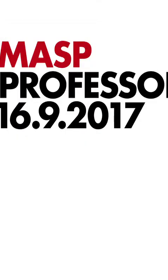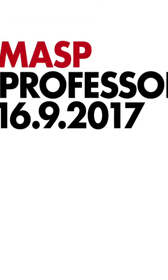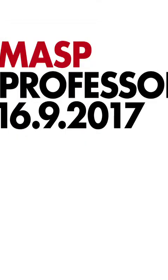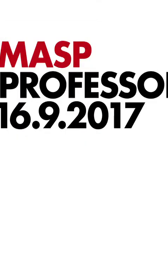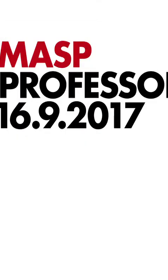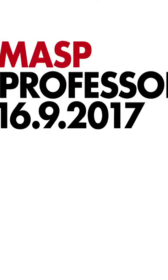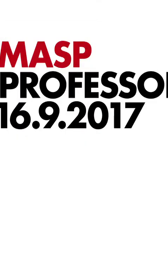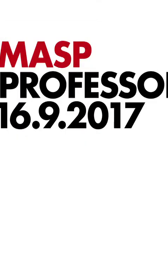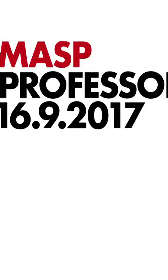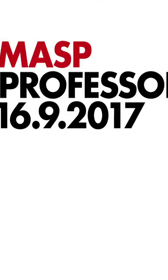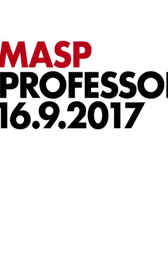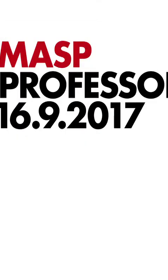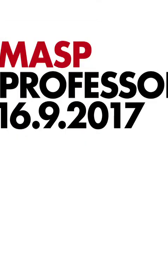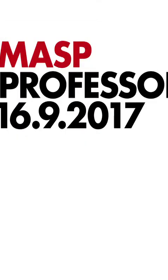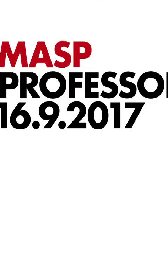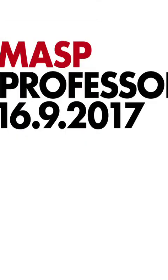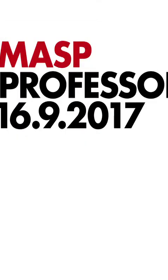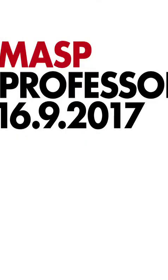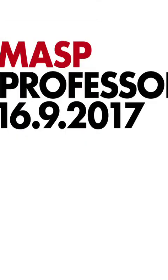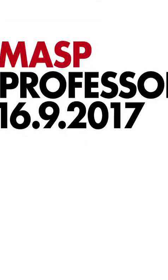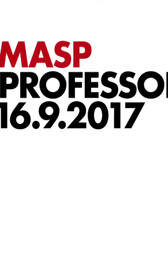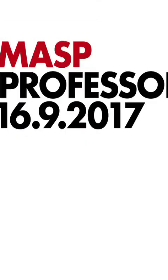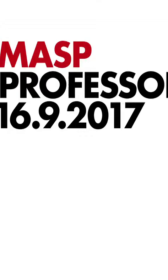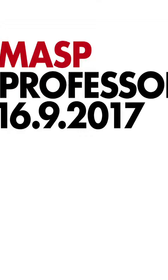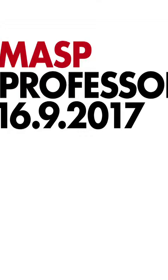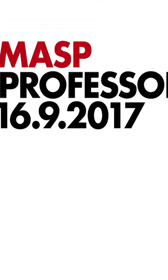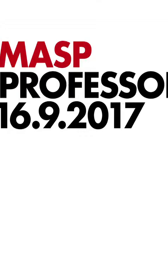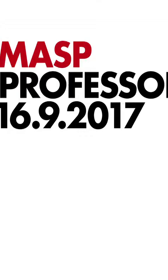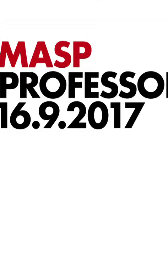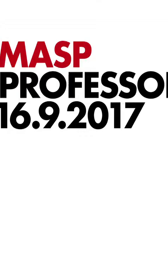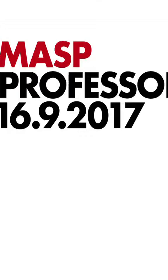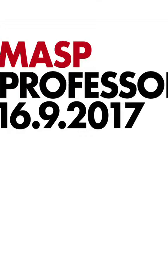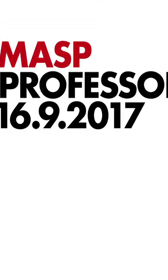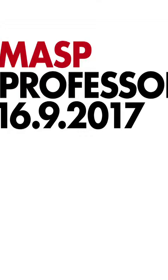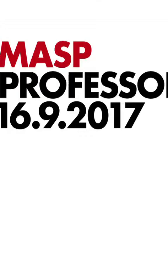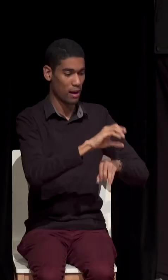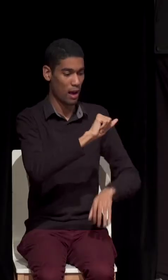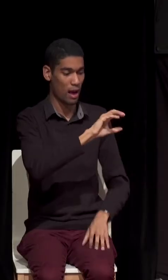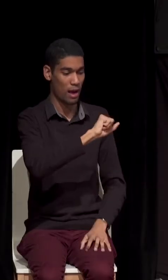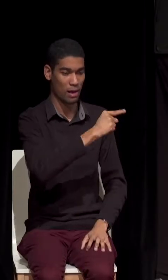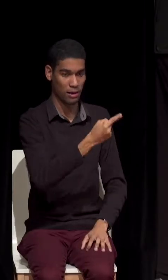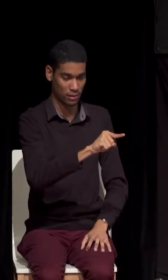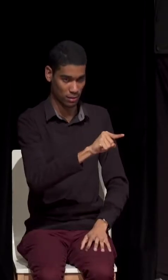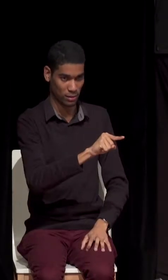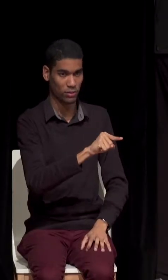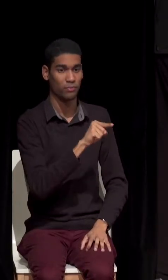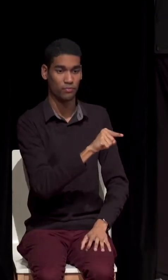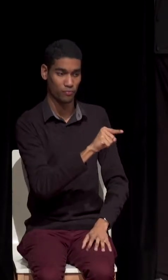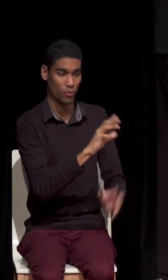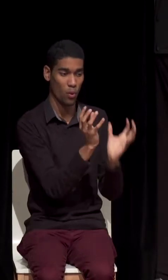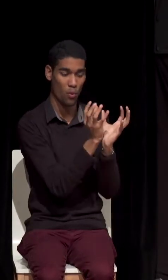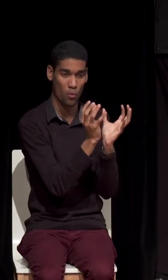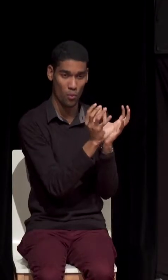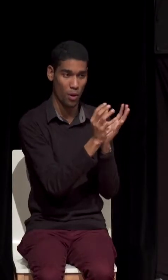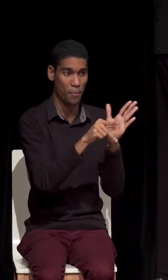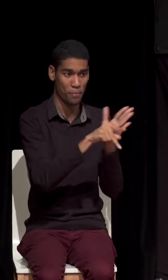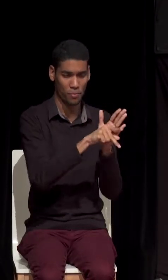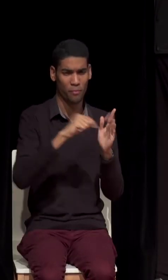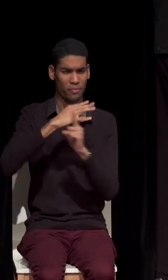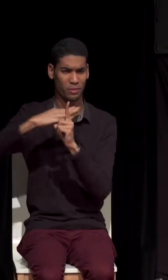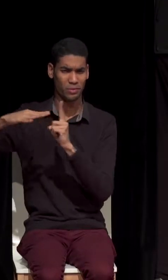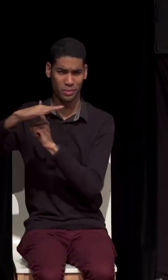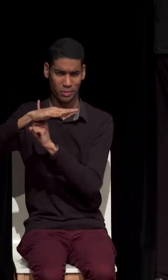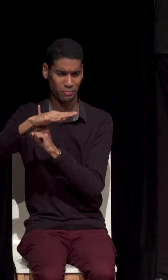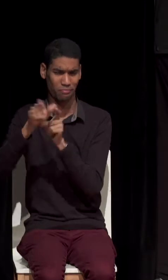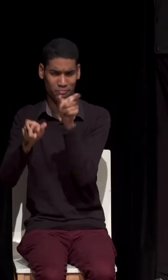Primeira coisa, eu atuo numa organização que é a Ação Educativa. A Ação Educativa é uma organização da sociedade civil